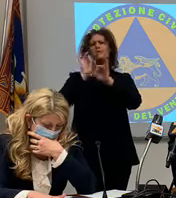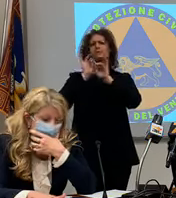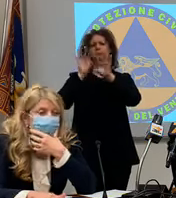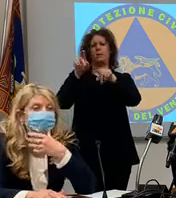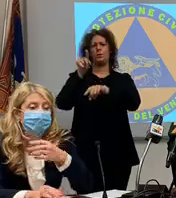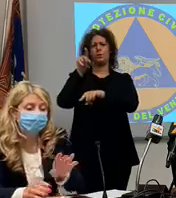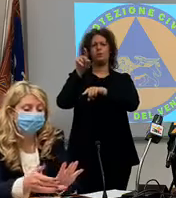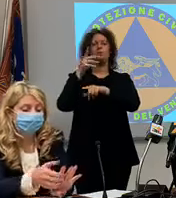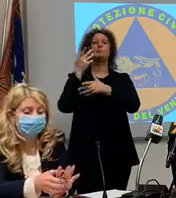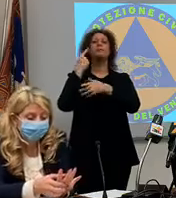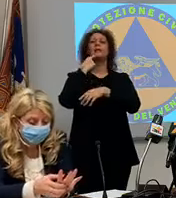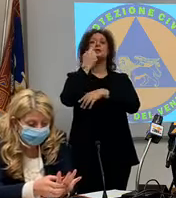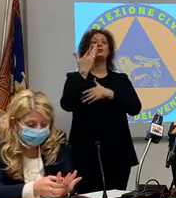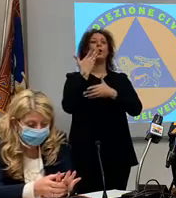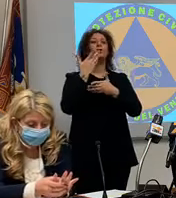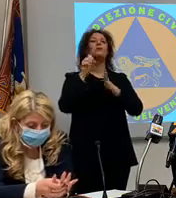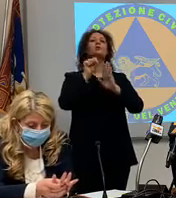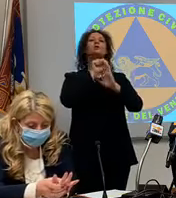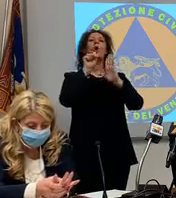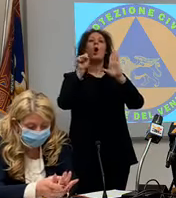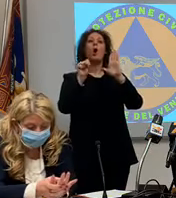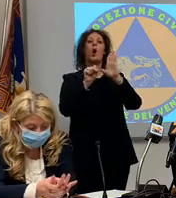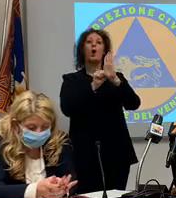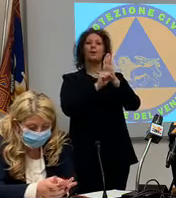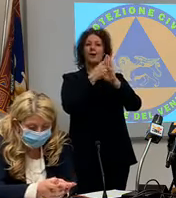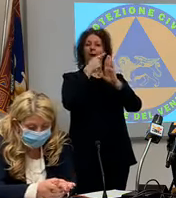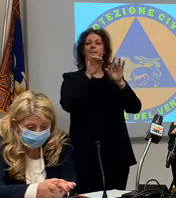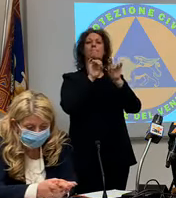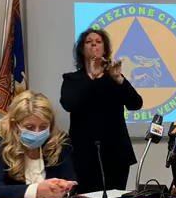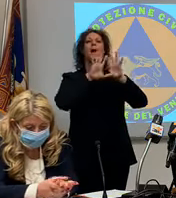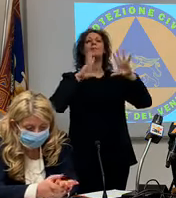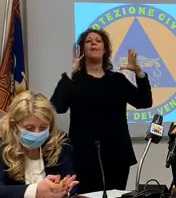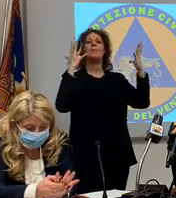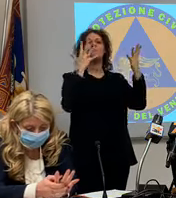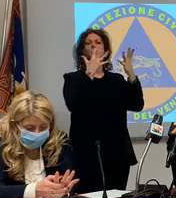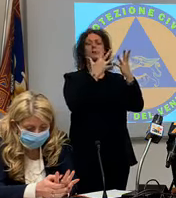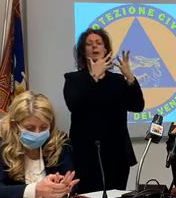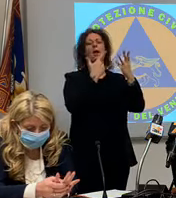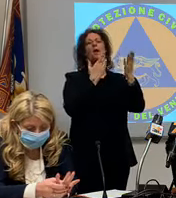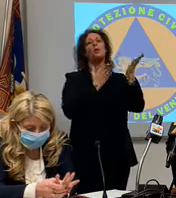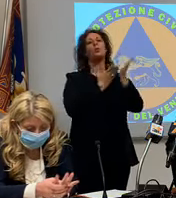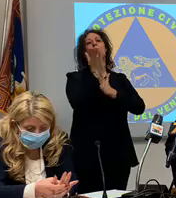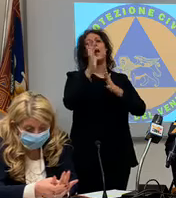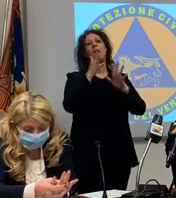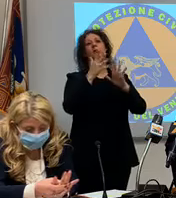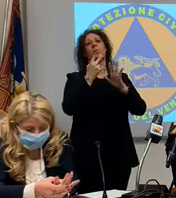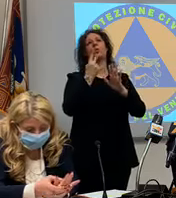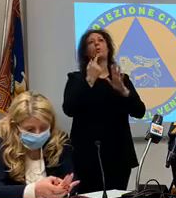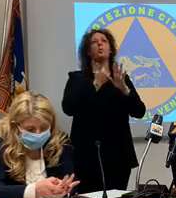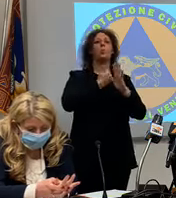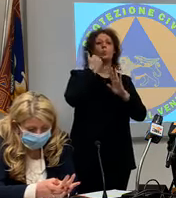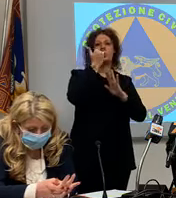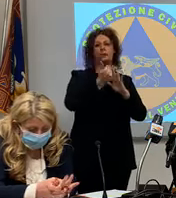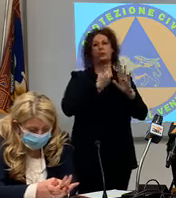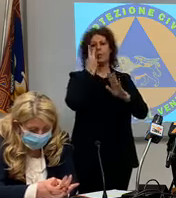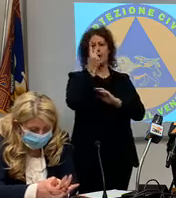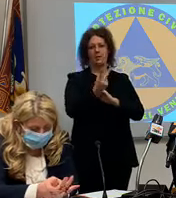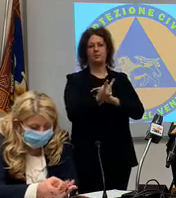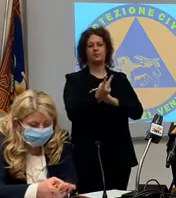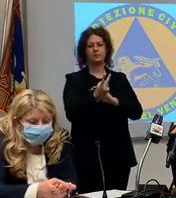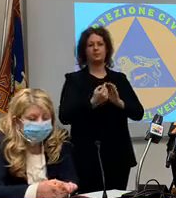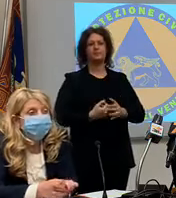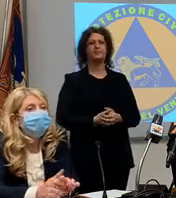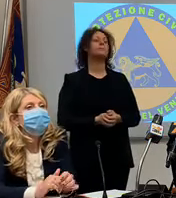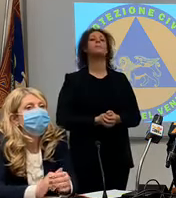pandemie nella storia sono sempre durate un paio d'anni Infatti Andate a vedere quella quello e e lui ci ci ha insegnato ci ha